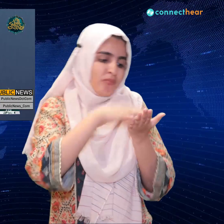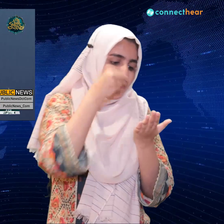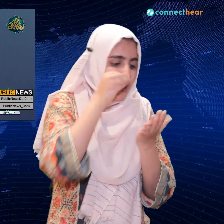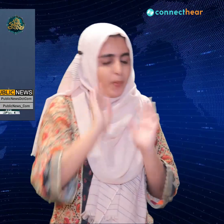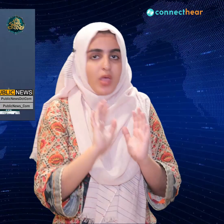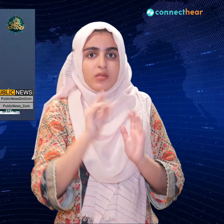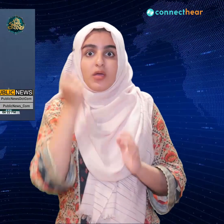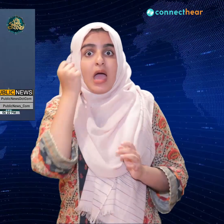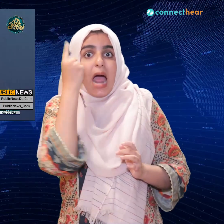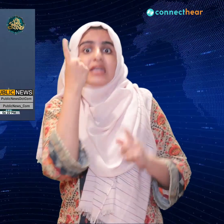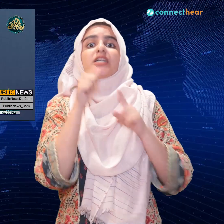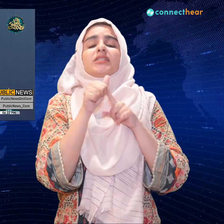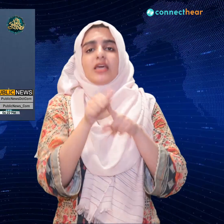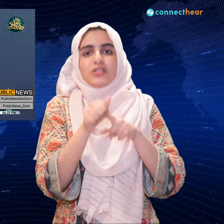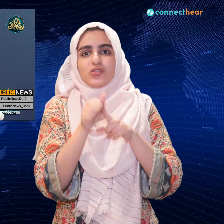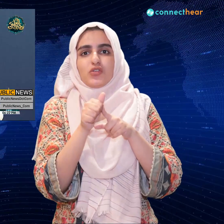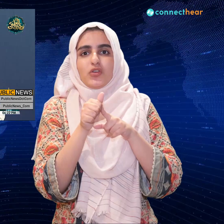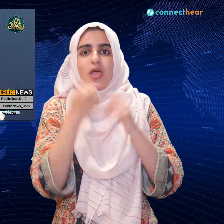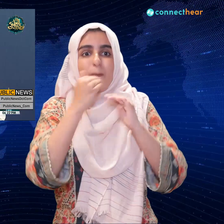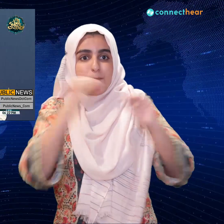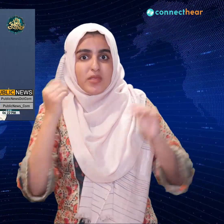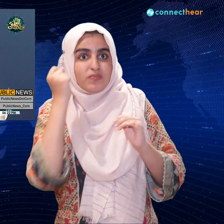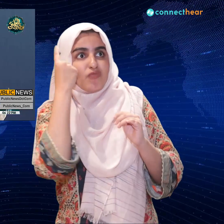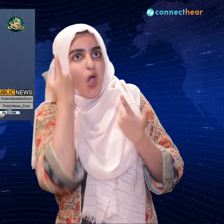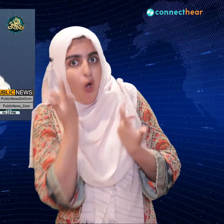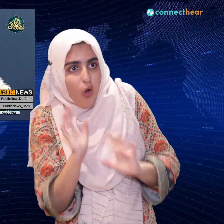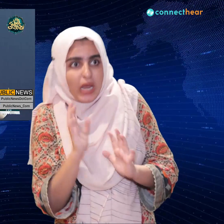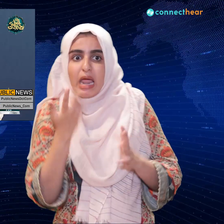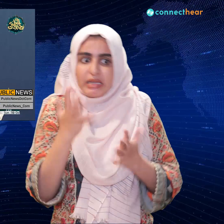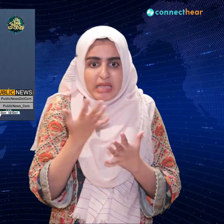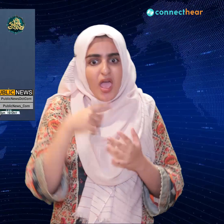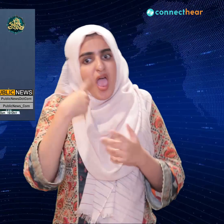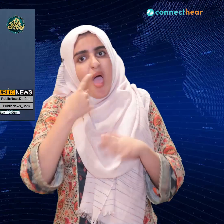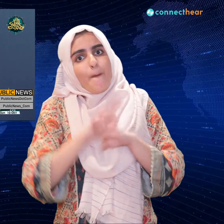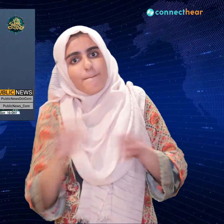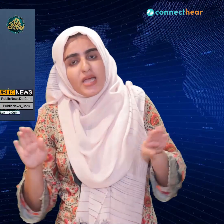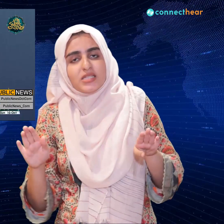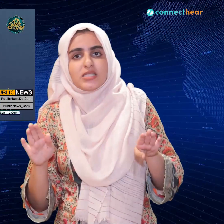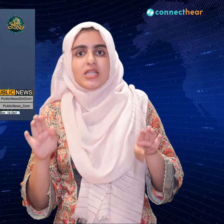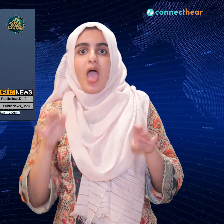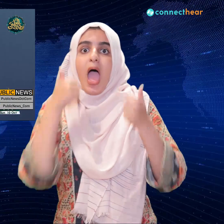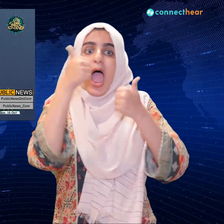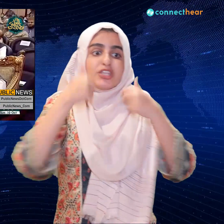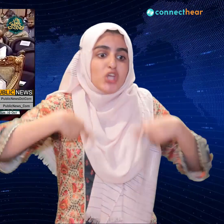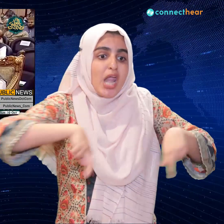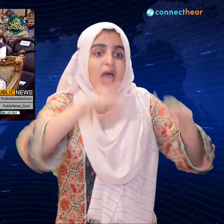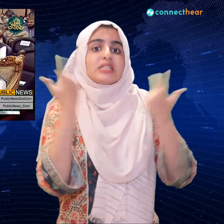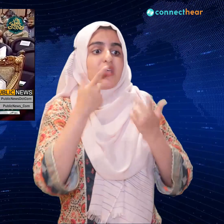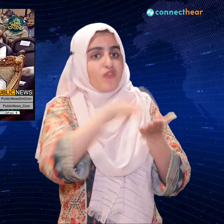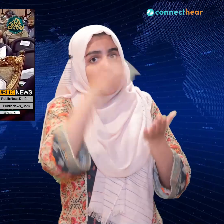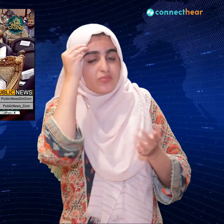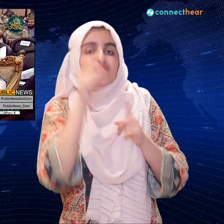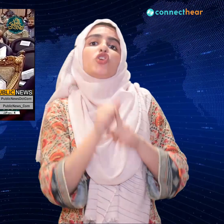باقاعدہ بچوں سے پتہ چلیں کہ کیا وہ سمجھ گئے ہیں کہ یہ کیا تھا عظمت کا راستہ. تو انشاءاللہ اس